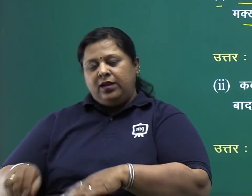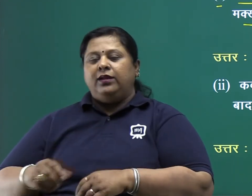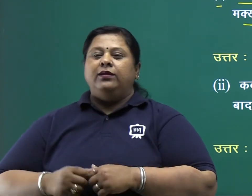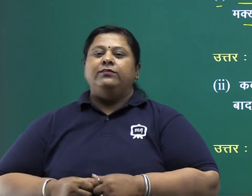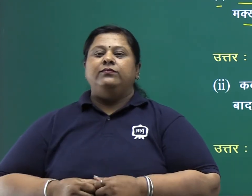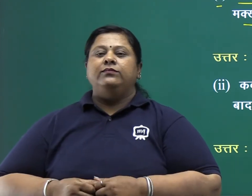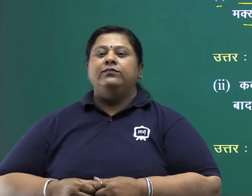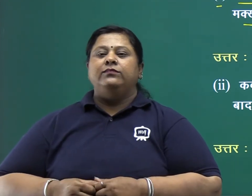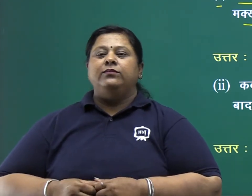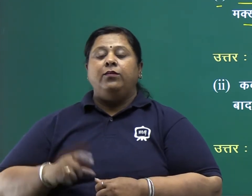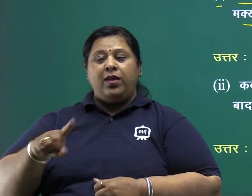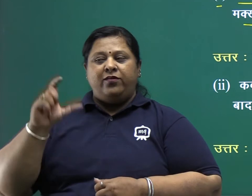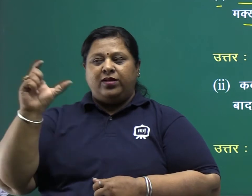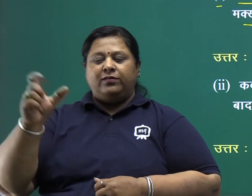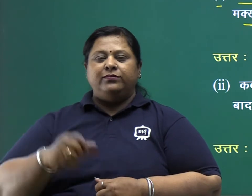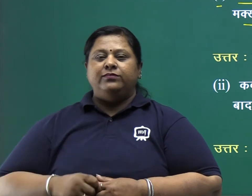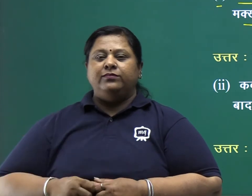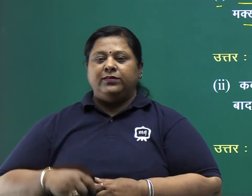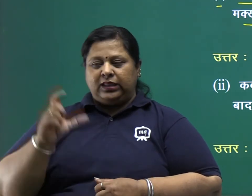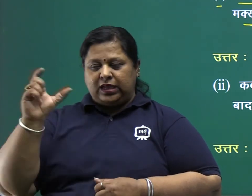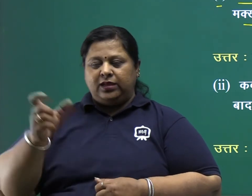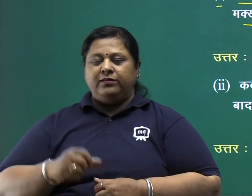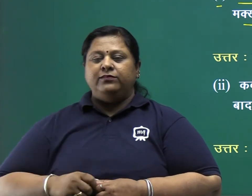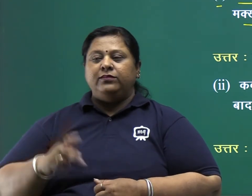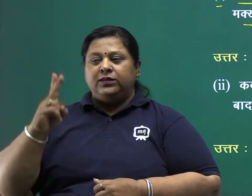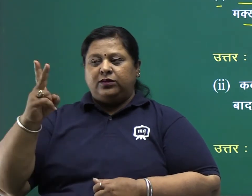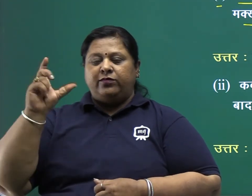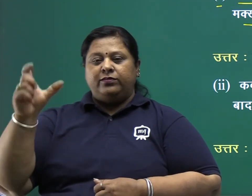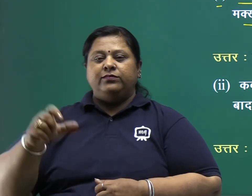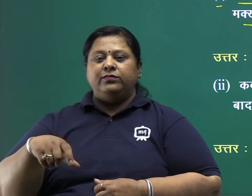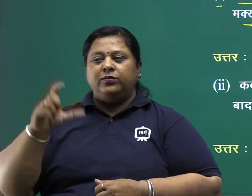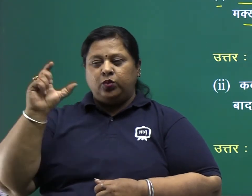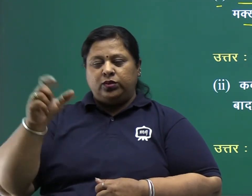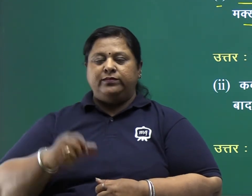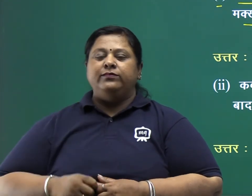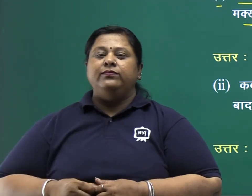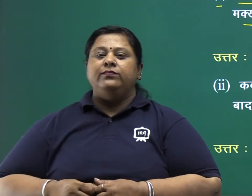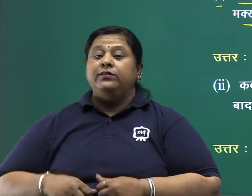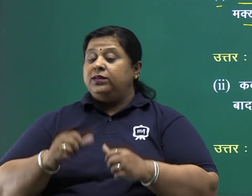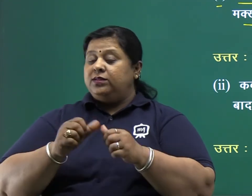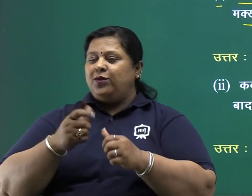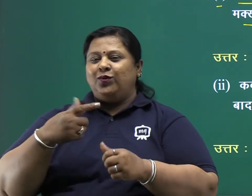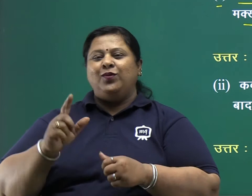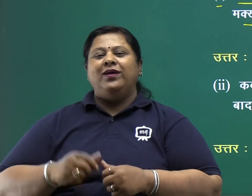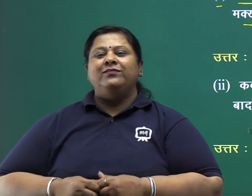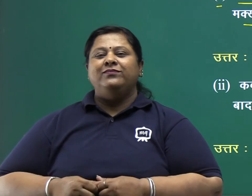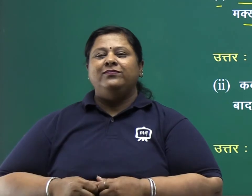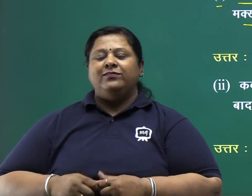हैं। पहला विकल्प दही या दूसरा विकल्प दूध। तो हमारा सही उत्तर